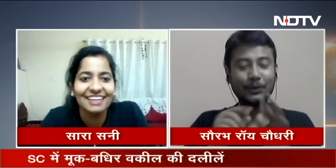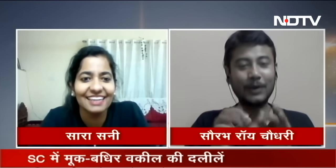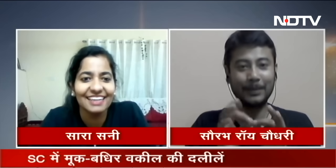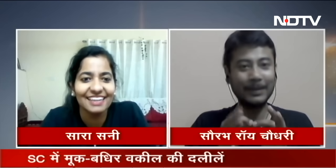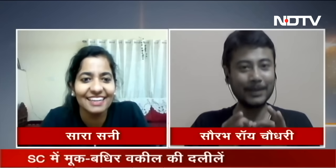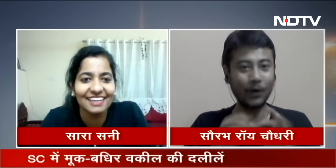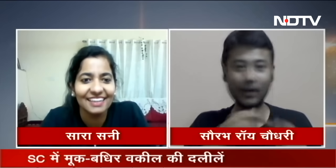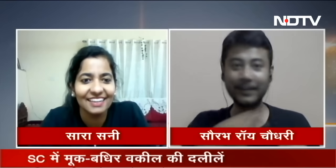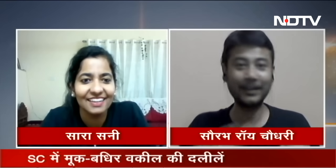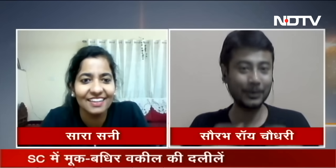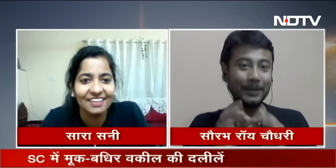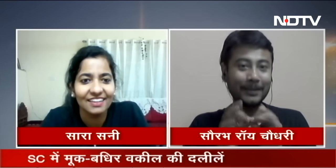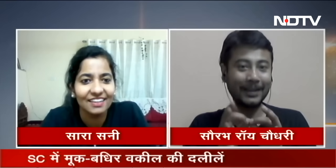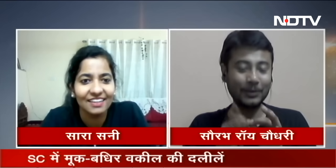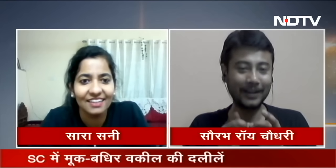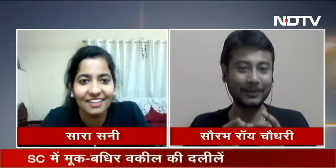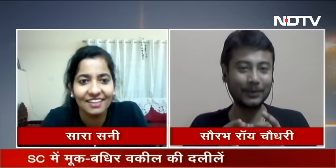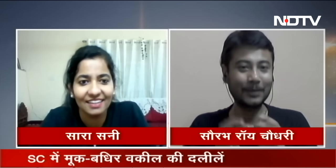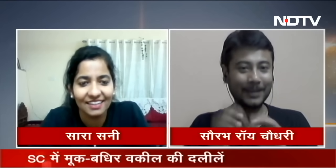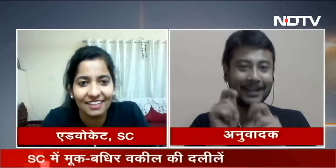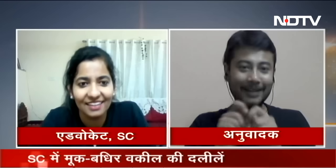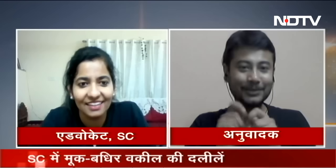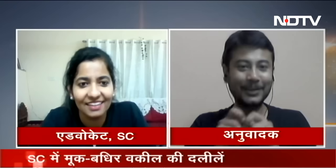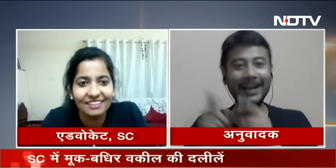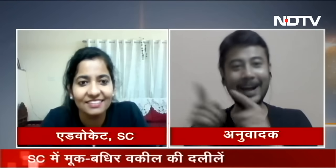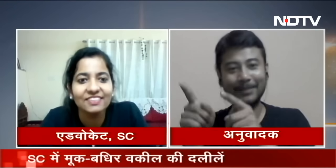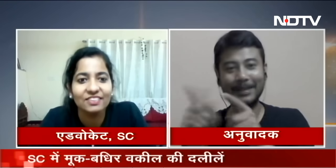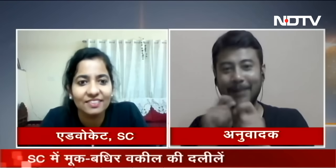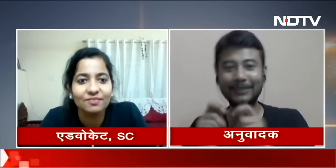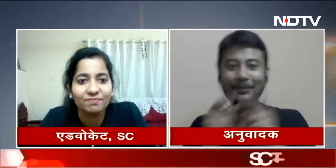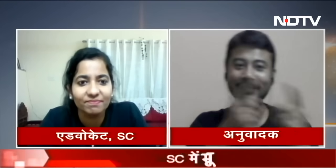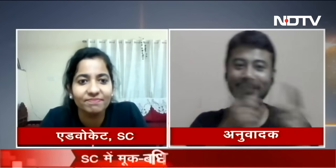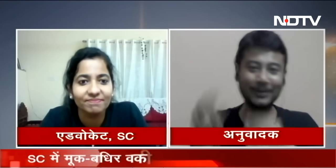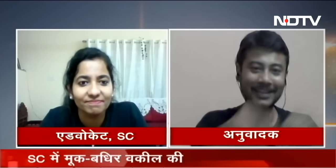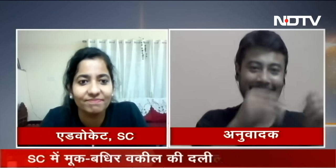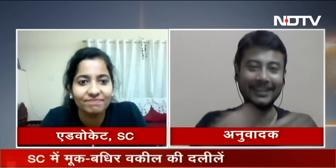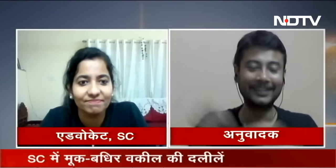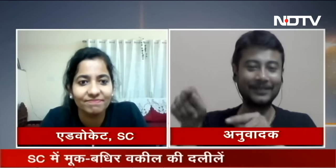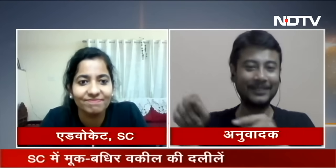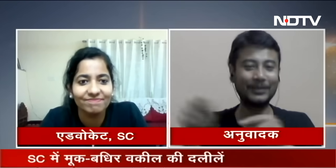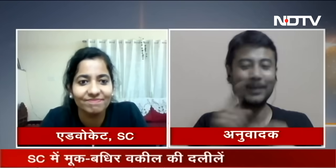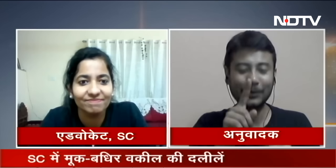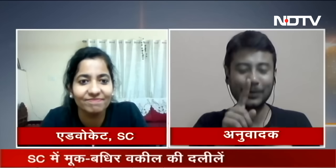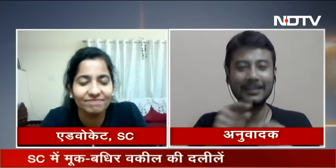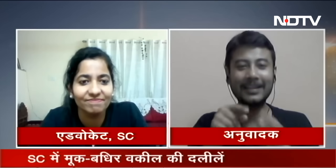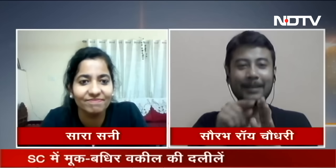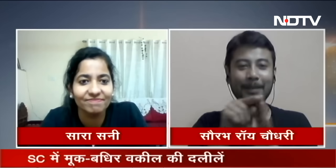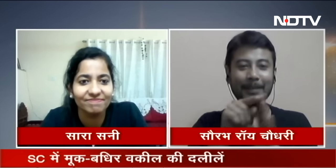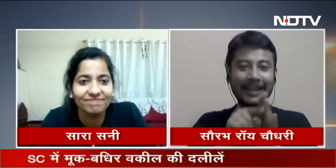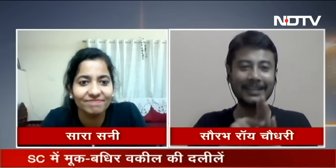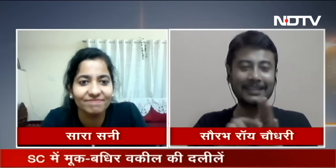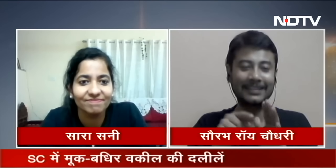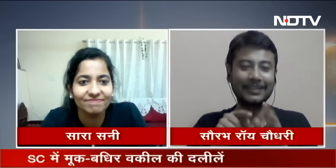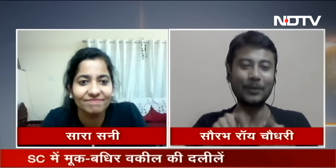ऐसे तो अभी मैं सौरभ नहीं हूं, अभी मैं एक अनुवादक हूं और मेरा काम जो है आपकी बात उन तक पहुंचाना है, तो मैं थोड़ा सा यहाँ पे